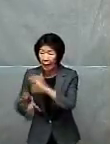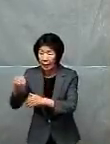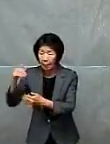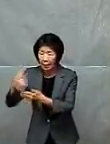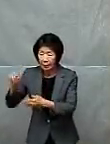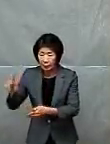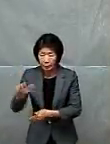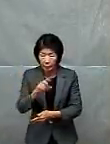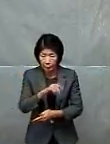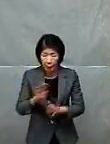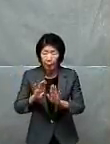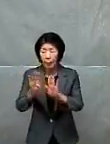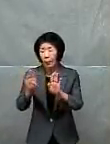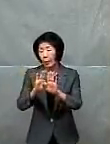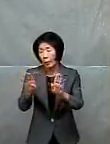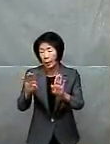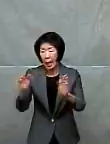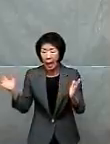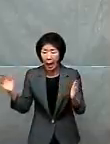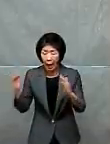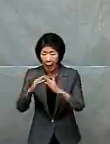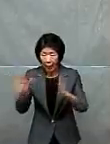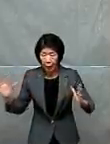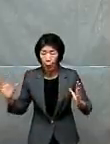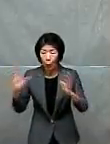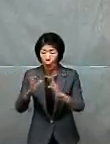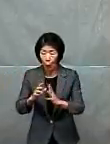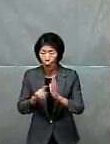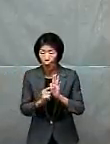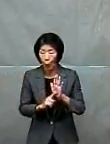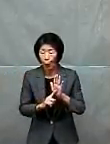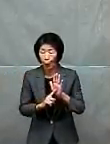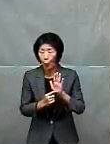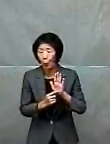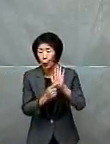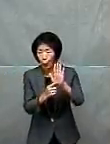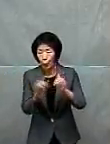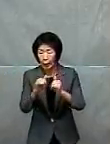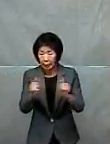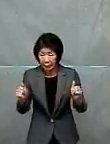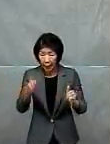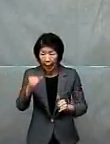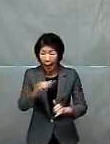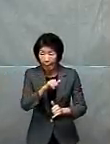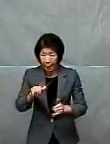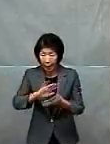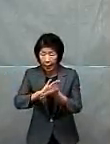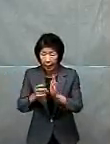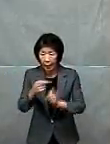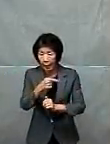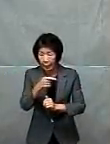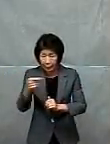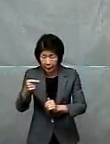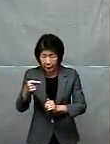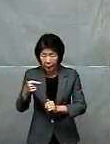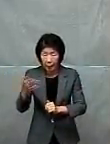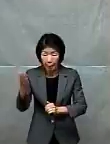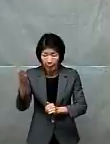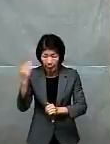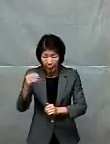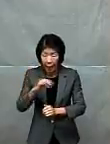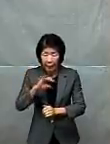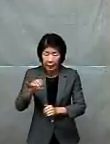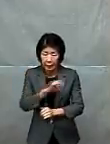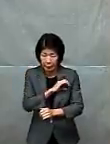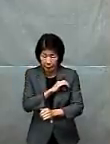で開催されました会合の主催者は元県議の安倍健一氏でありました。